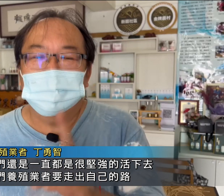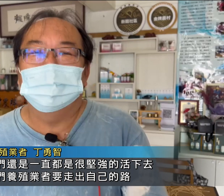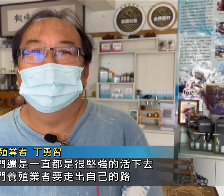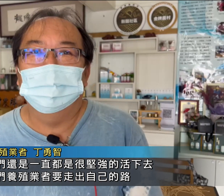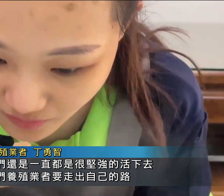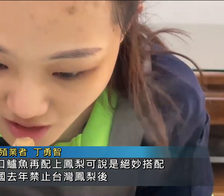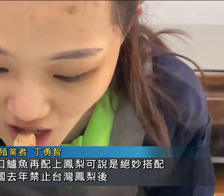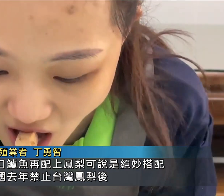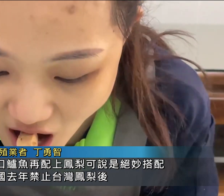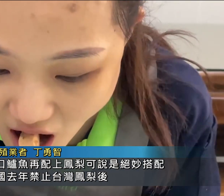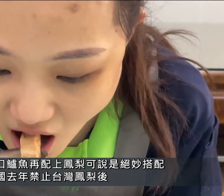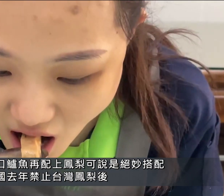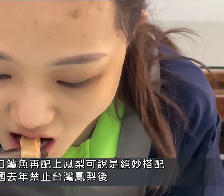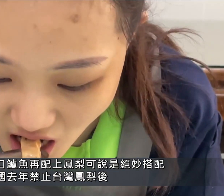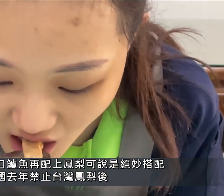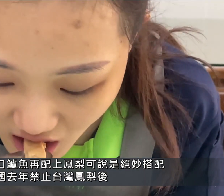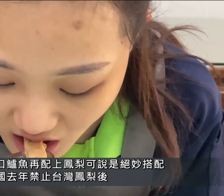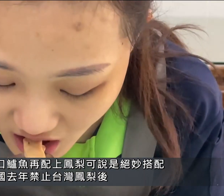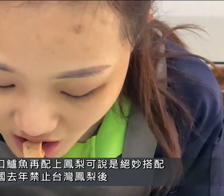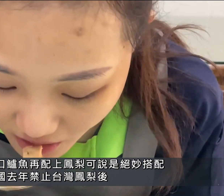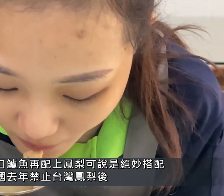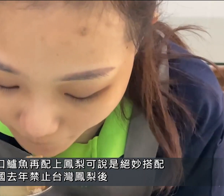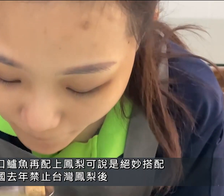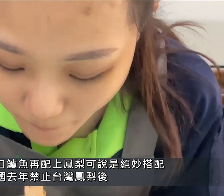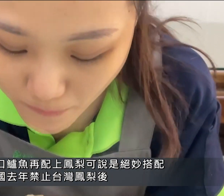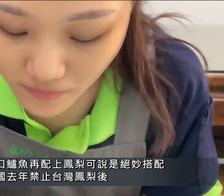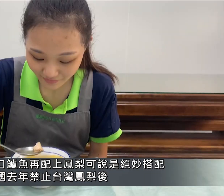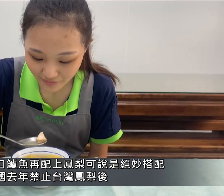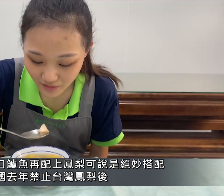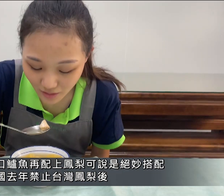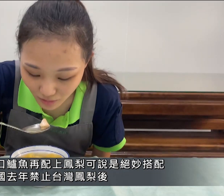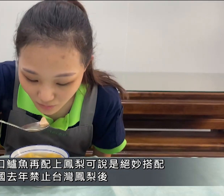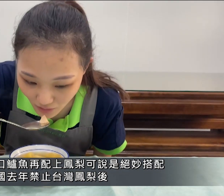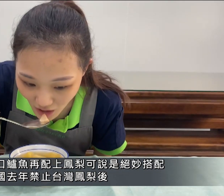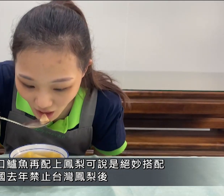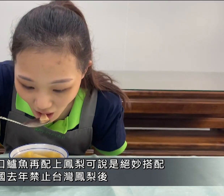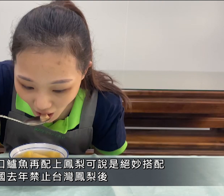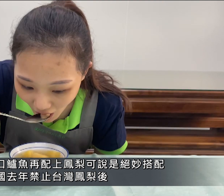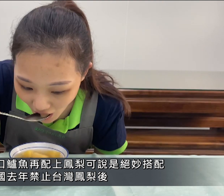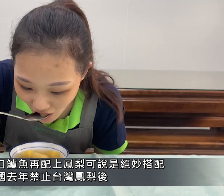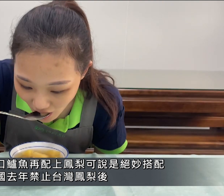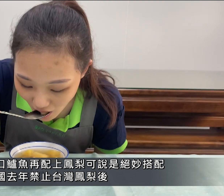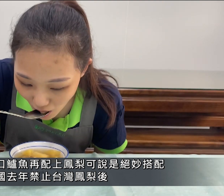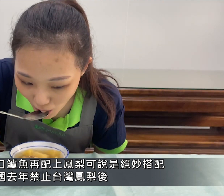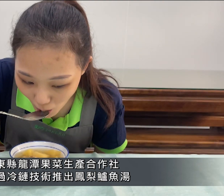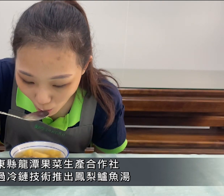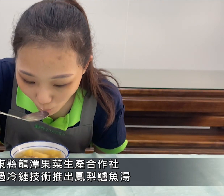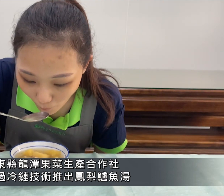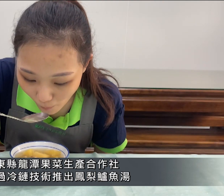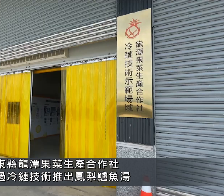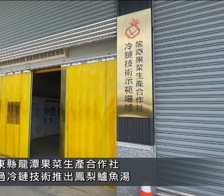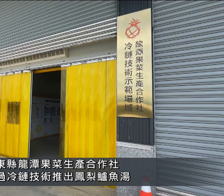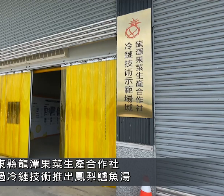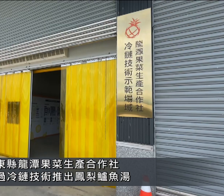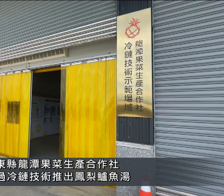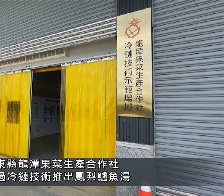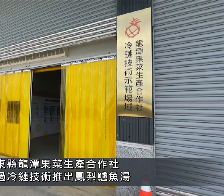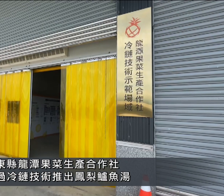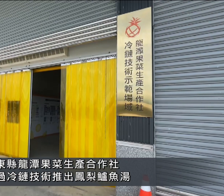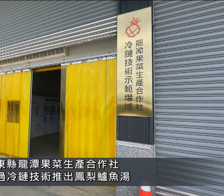路。 一口鲈鱼再配上凤梨，可说是绝妙搭配。中国去年禁止台湾凤梨后，屏东县龙潭果菜生产合作社